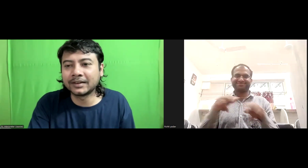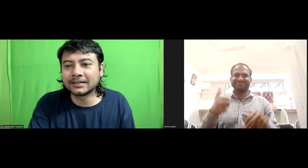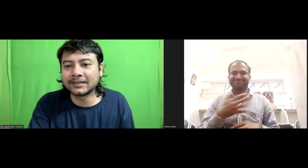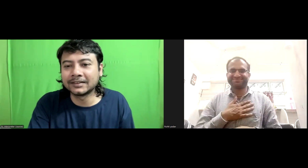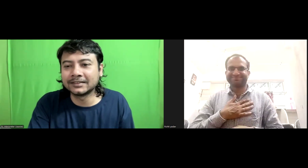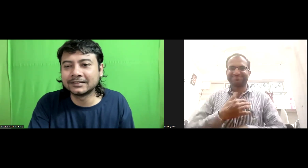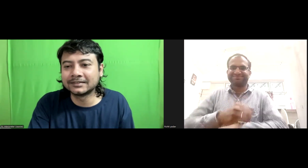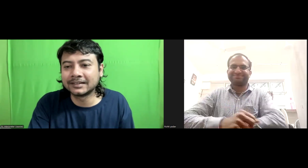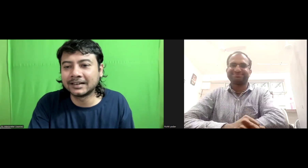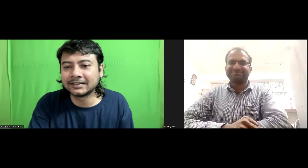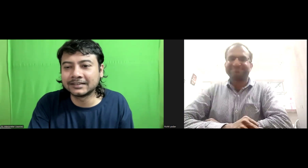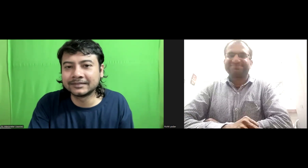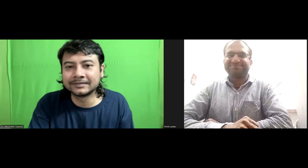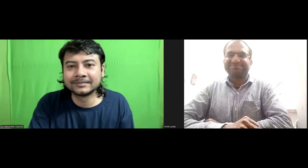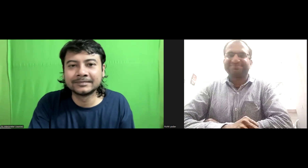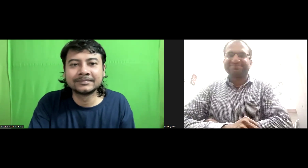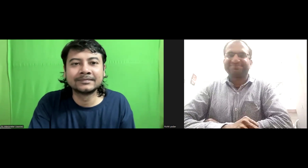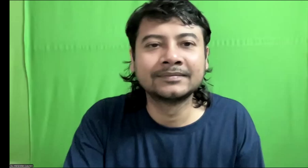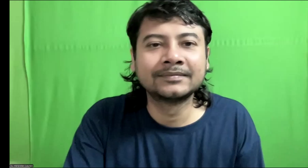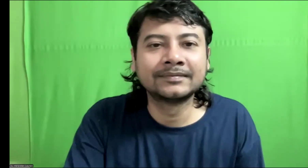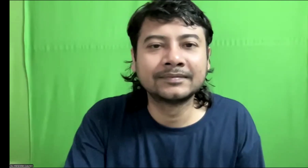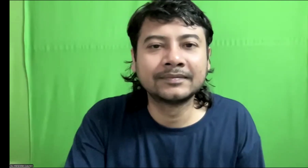थैंक यू हरे कृष्णा माता जी।